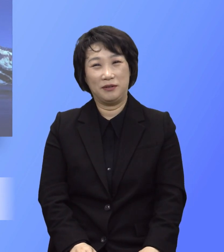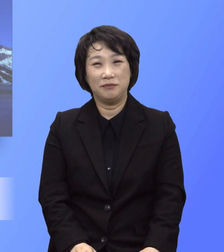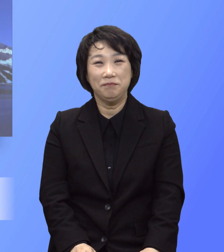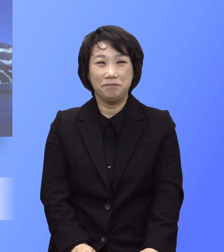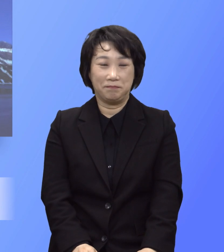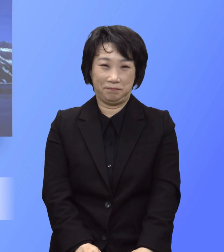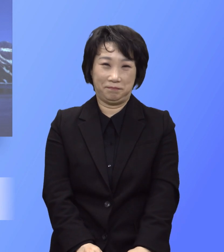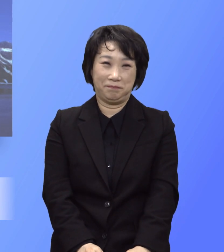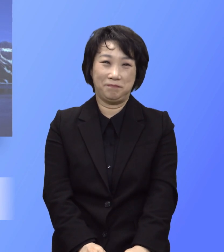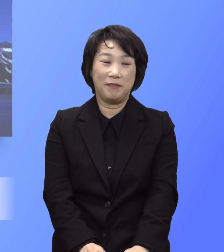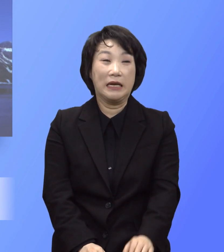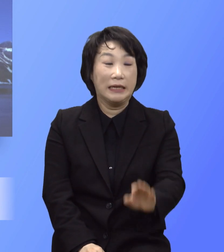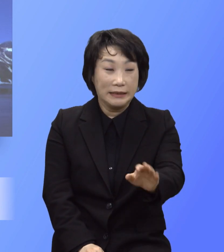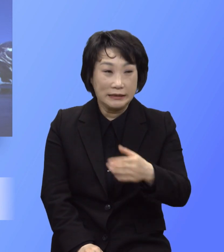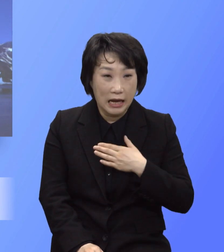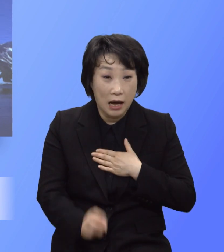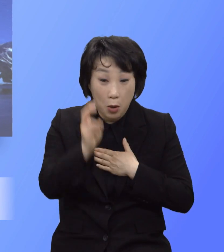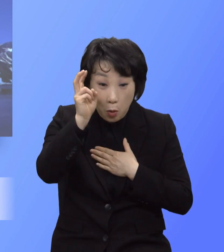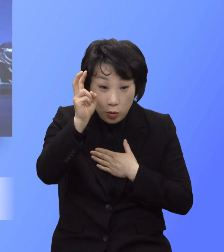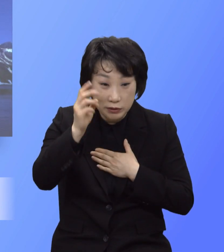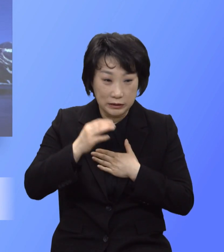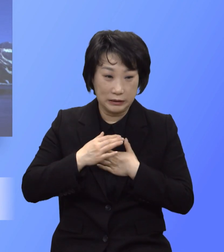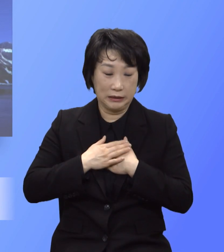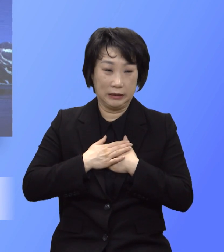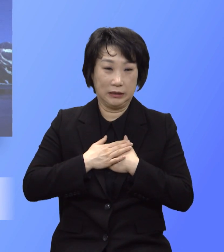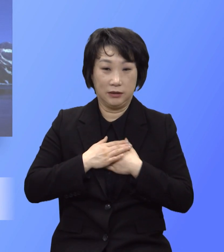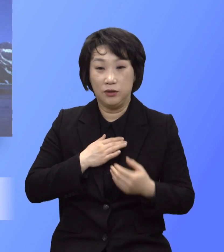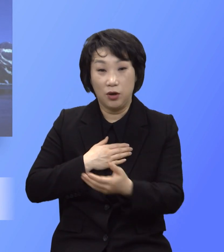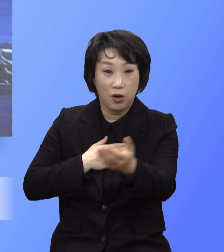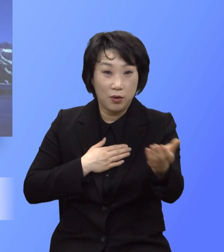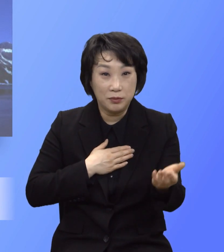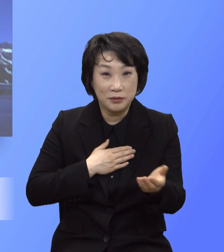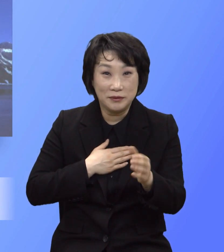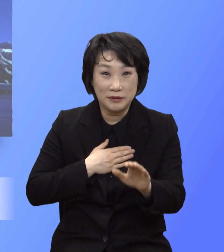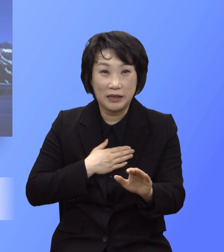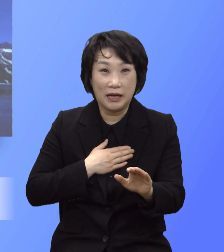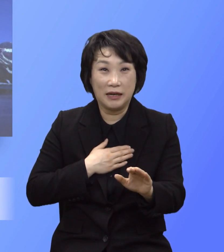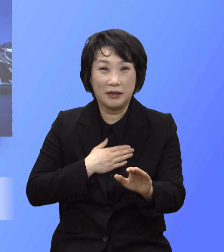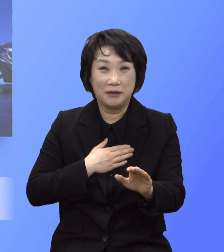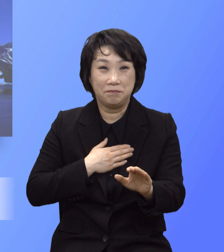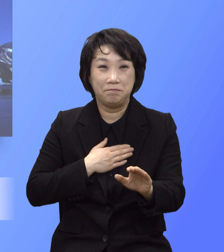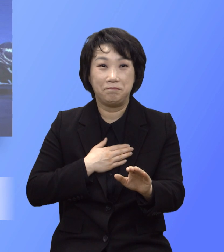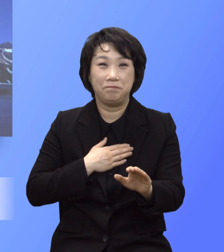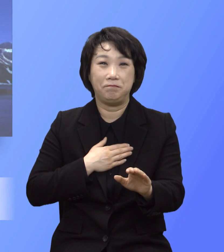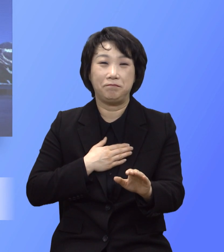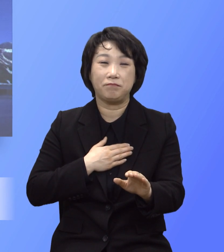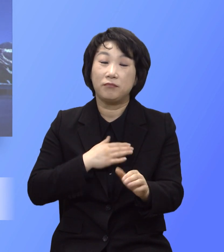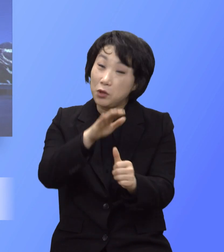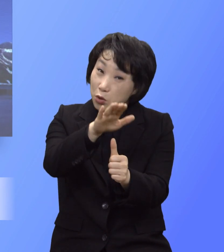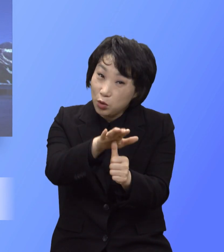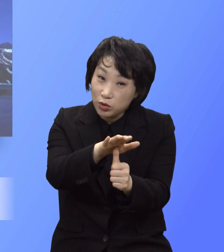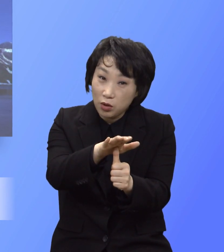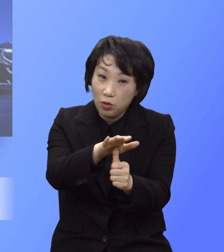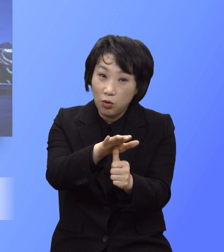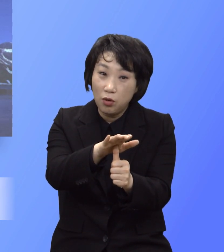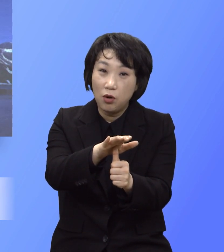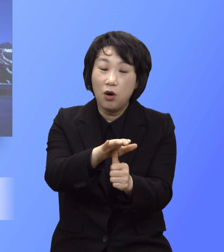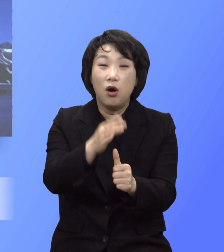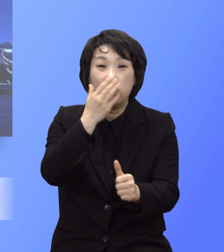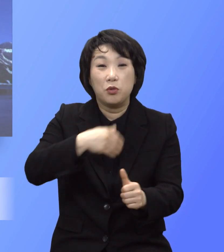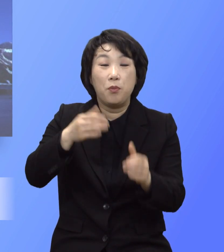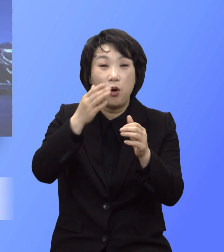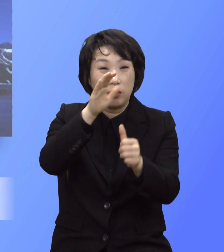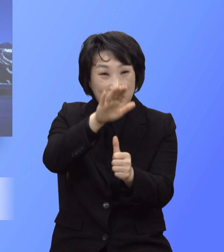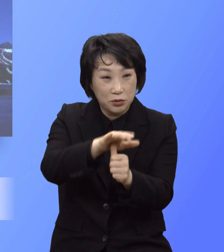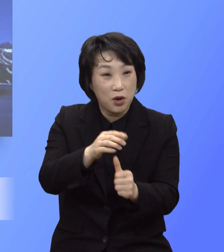제가 혹시 여러분에게 이렇게 손은 꼭 축복